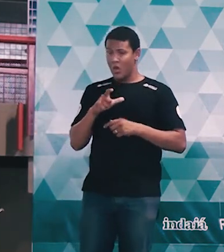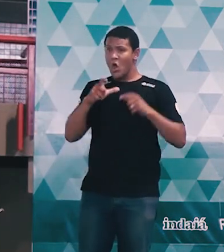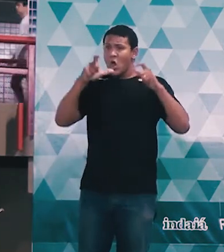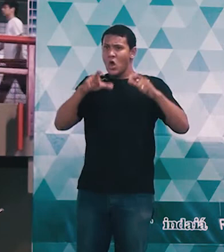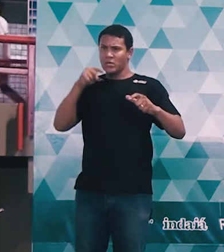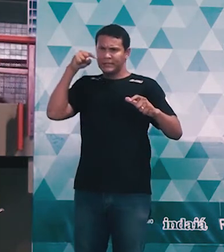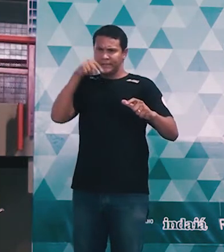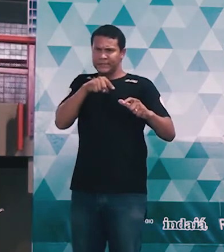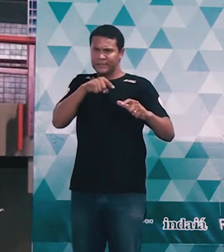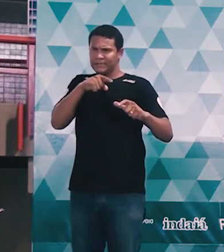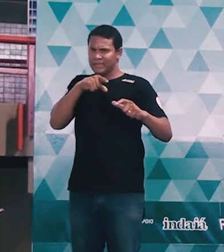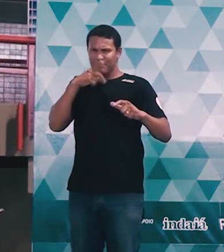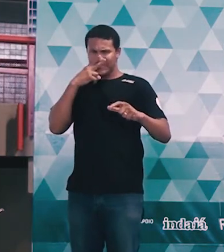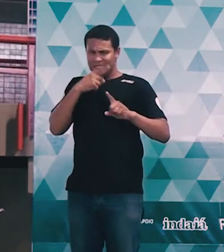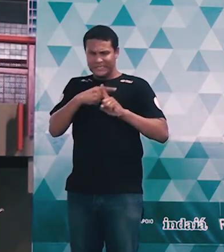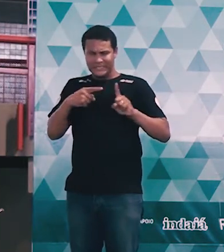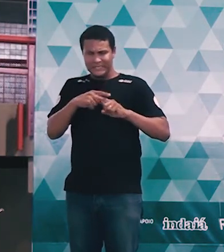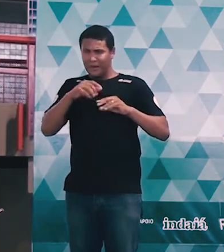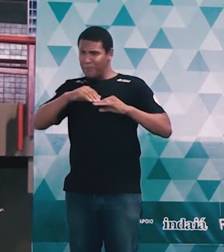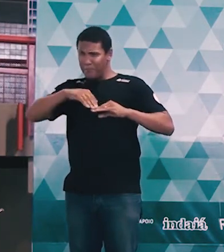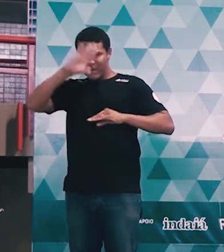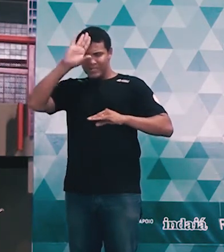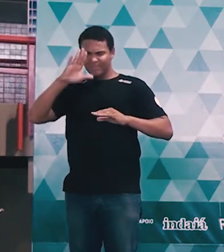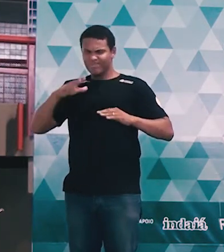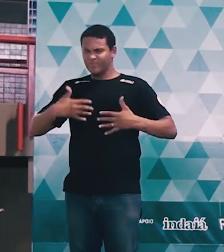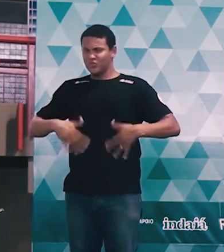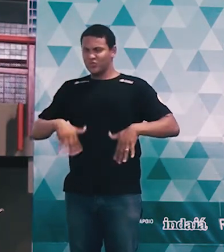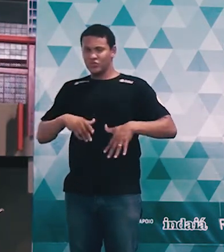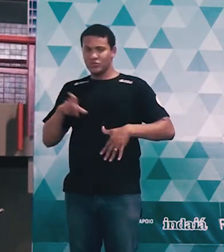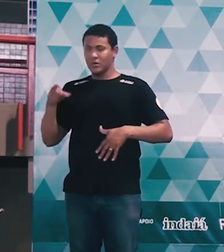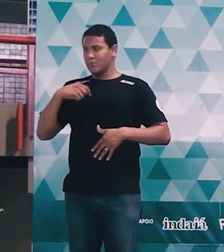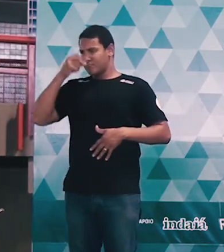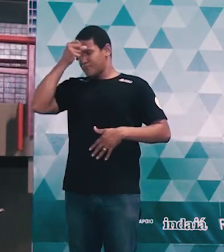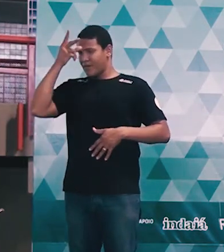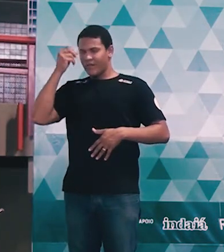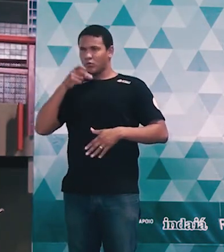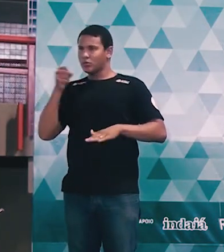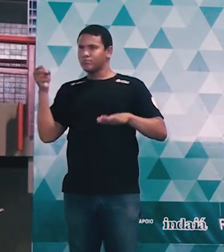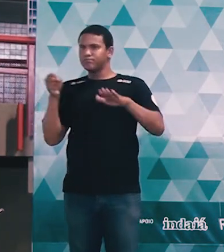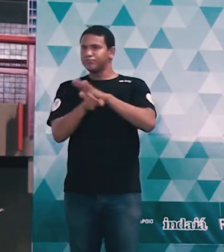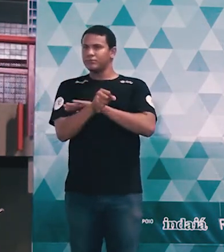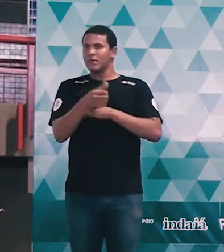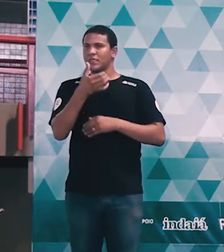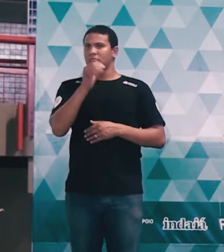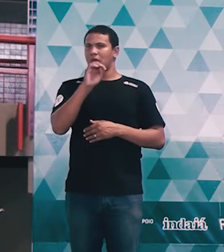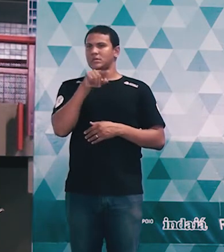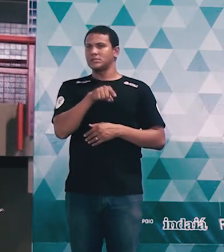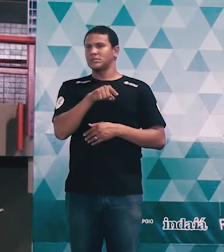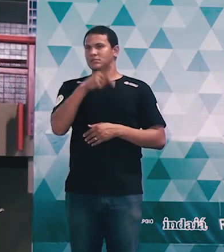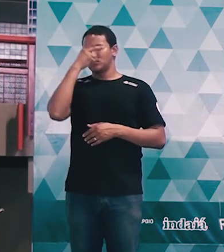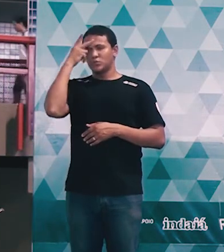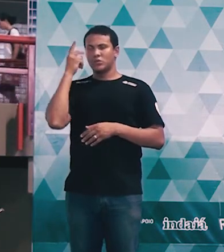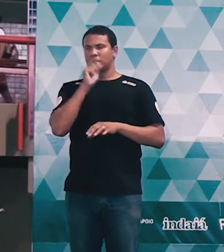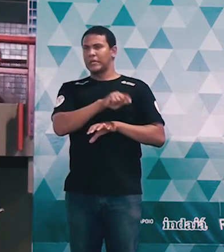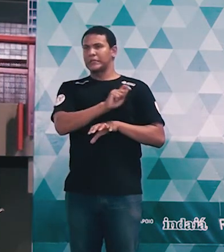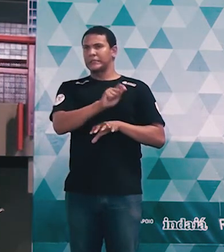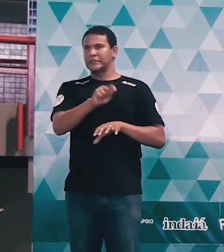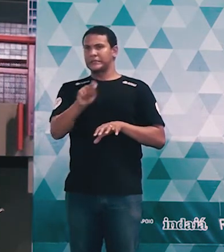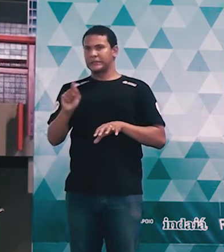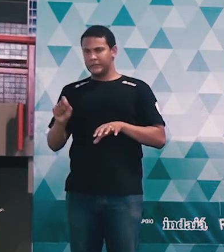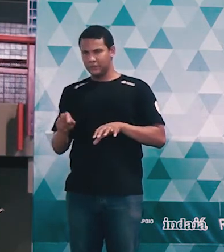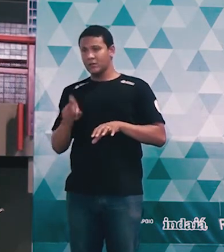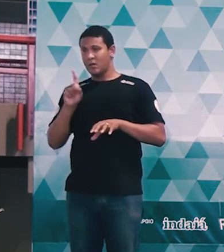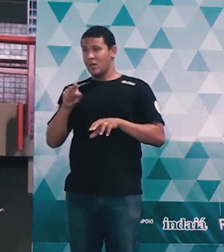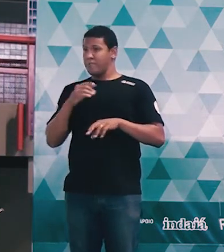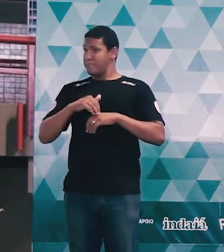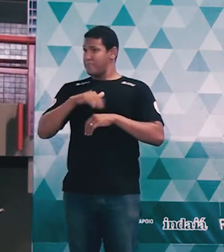acima da média, a prefeitura diz que vai colocar 10 funcionários para cada região da cidade, cujo número de casos